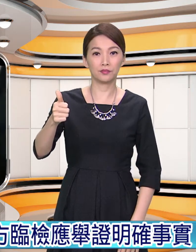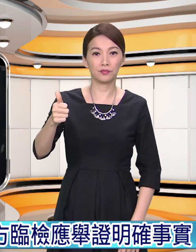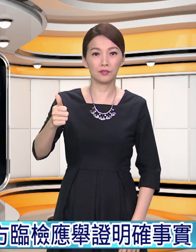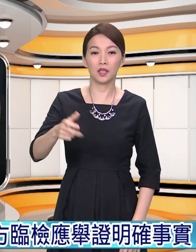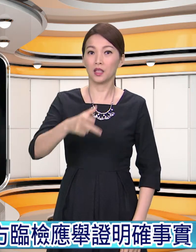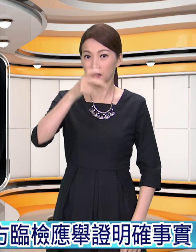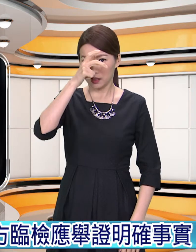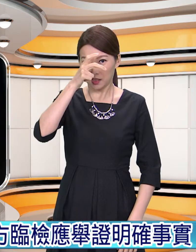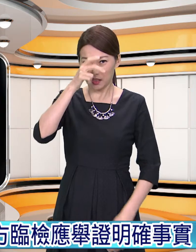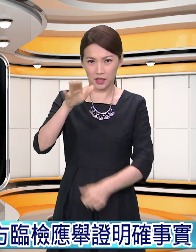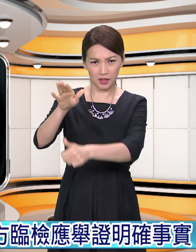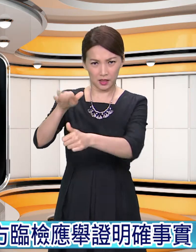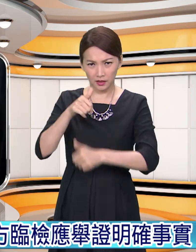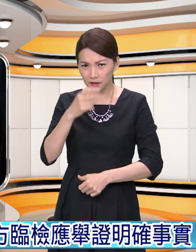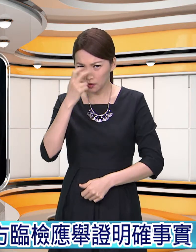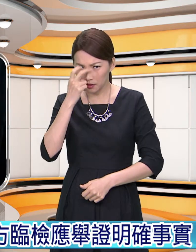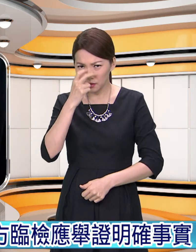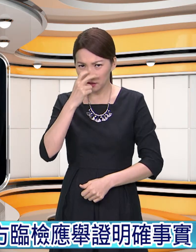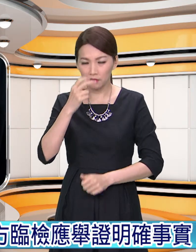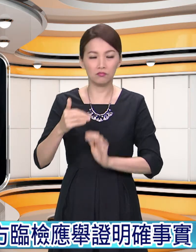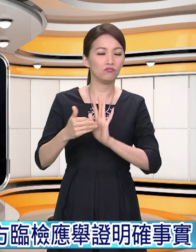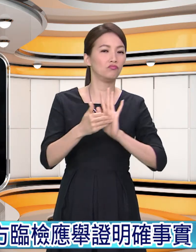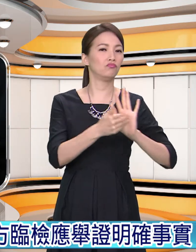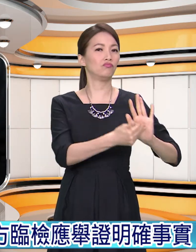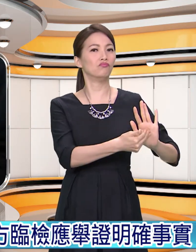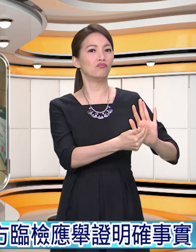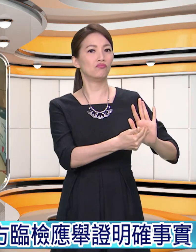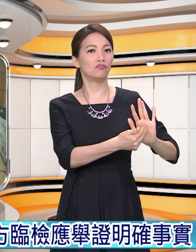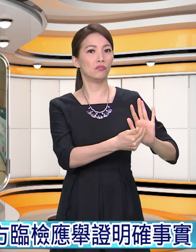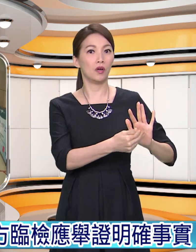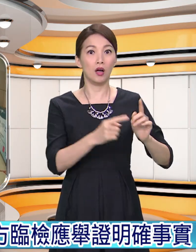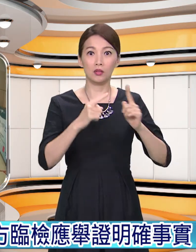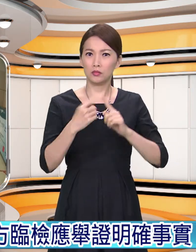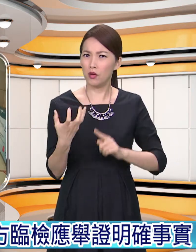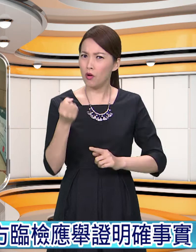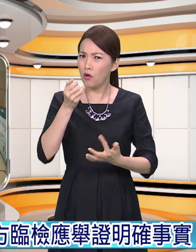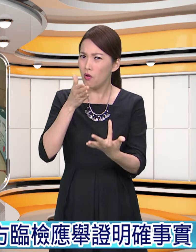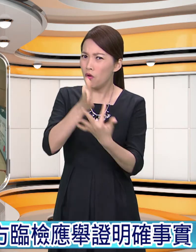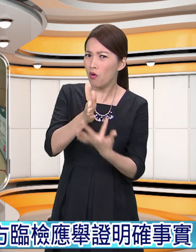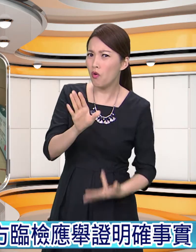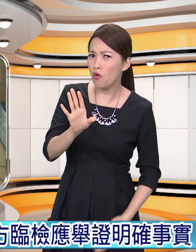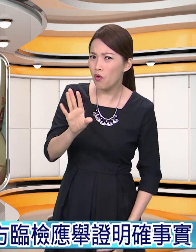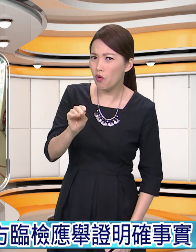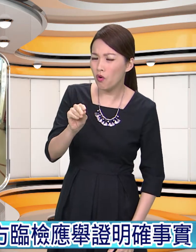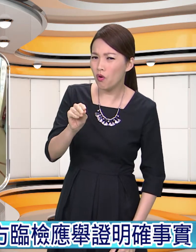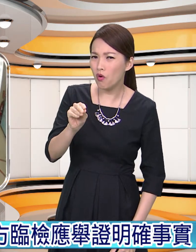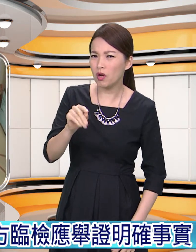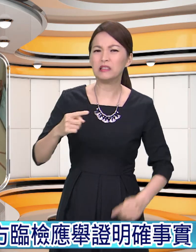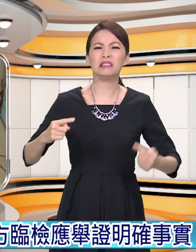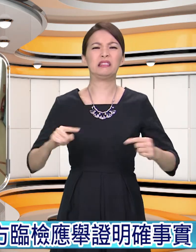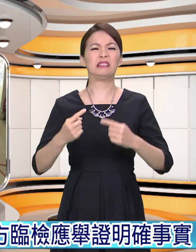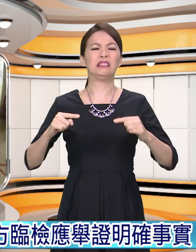方拦查事件，引起有没有侵犯人权的争议。而根据大法官释